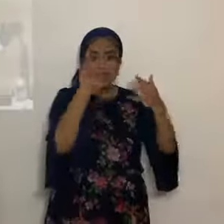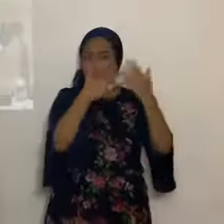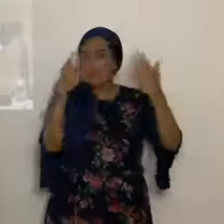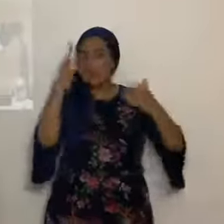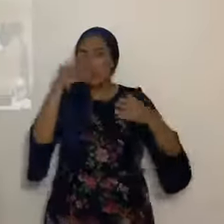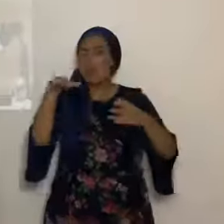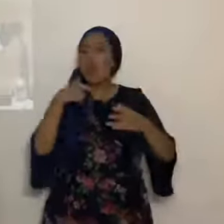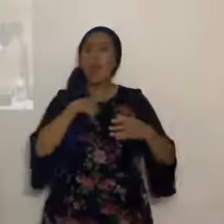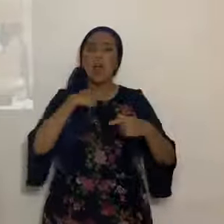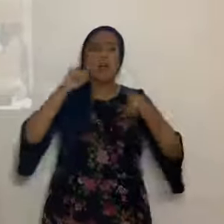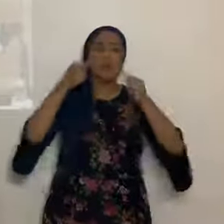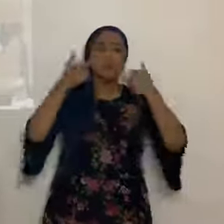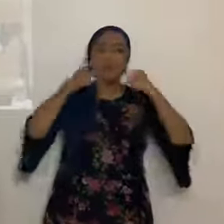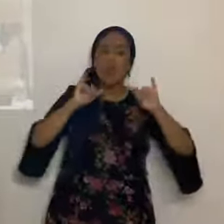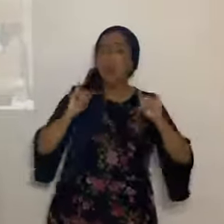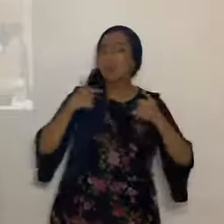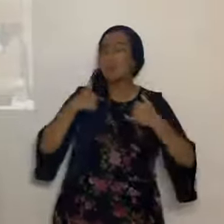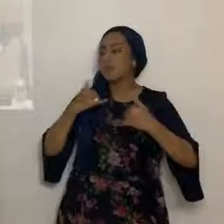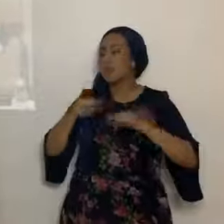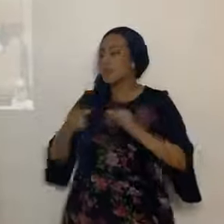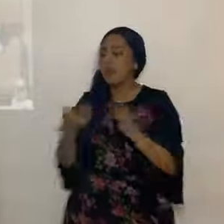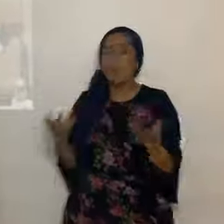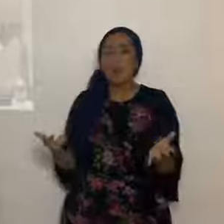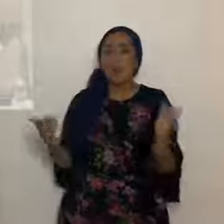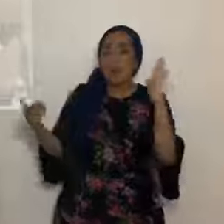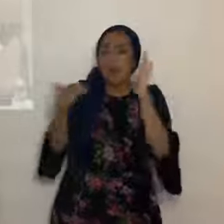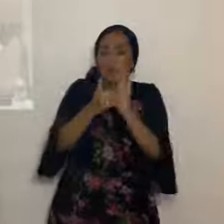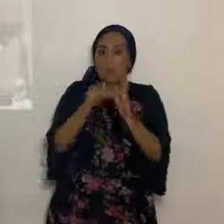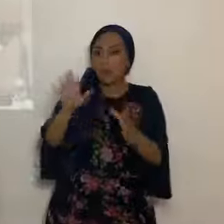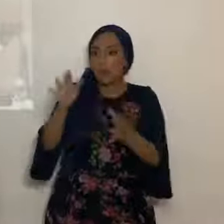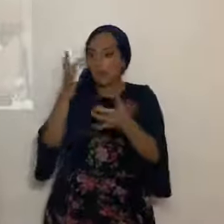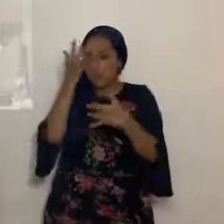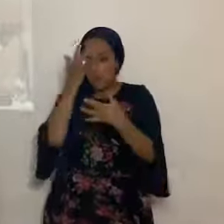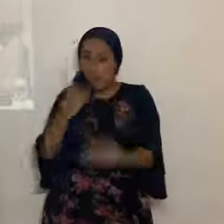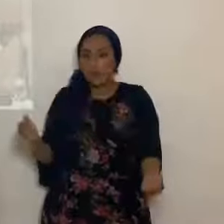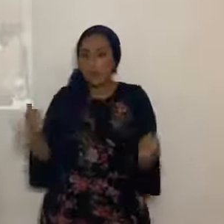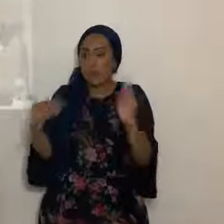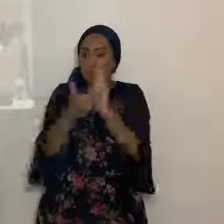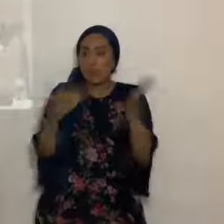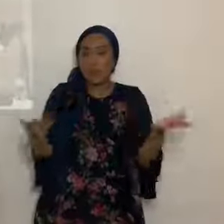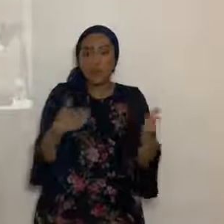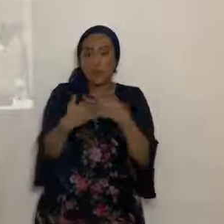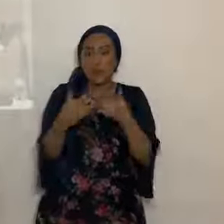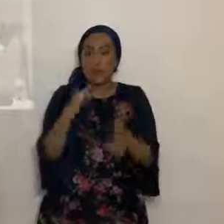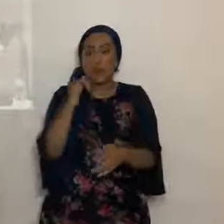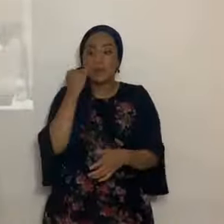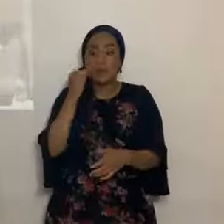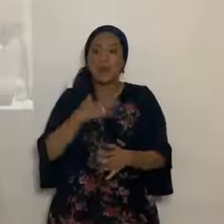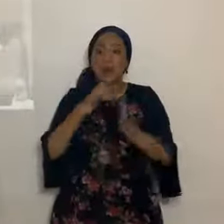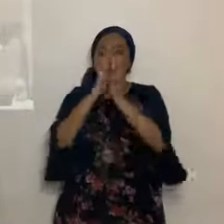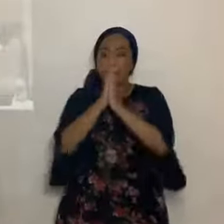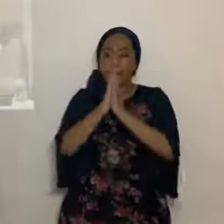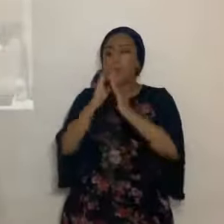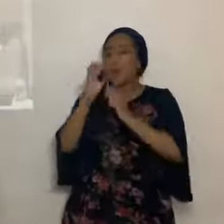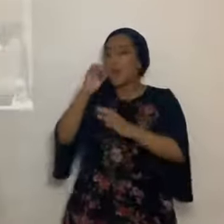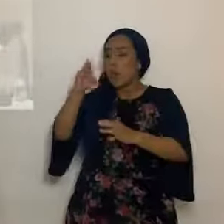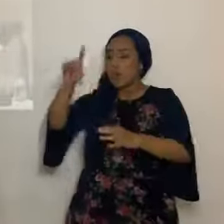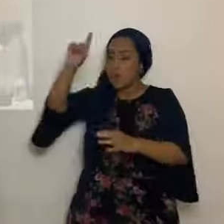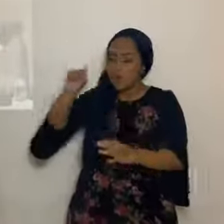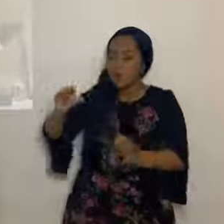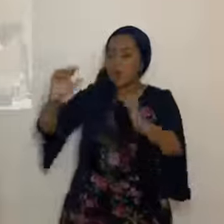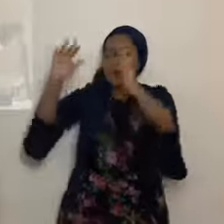que Roe, mire, me duele todavía, etcétera, etcétera. Entonces está bloqueando tu sanidad. Por más que ore yo, te imponga las manos, te unja con